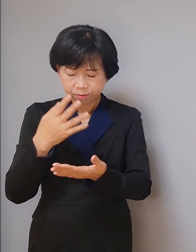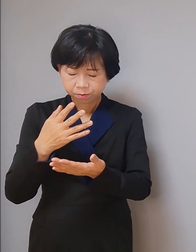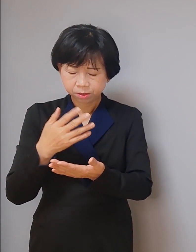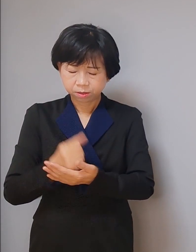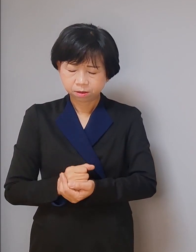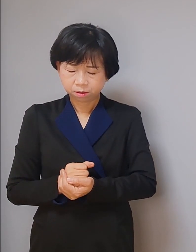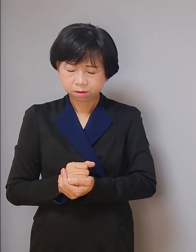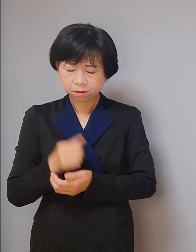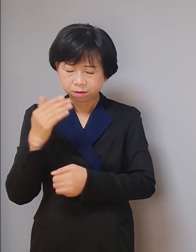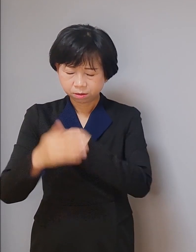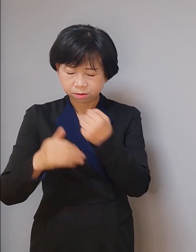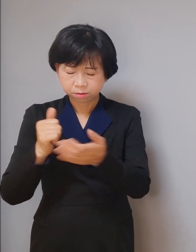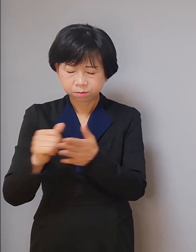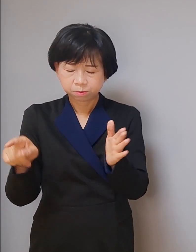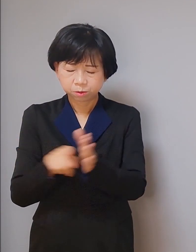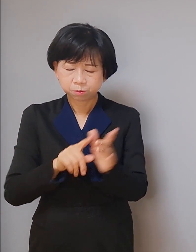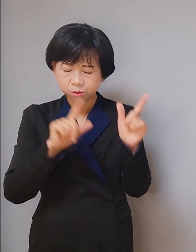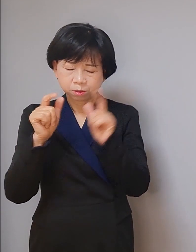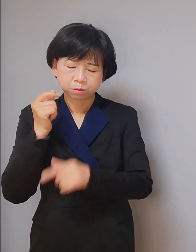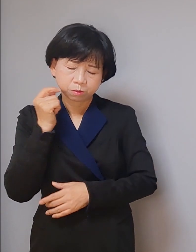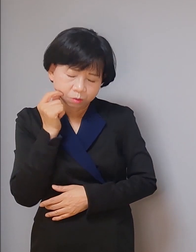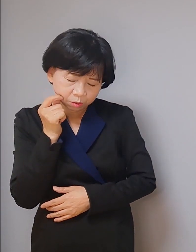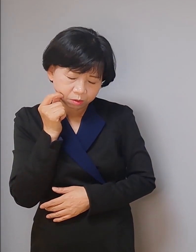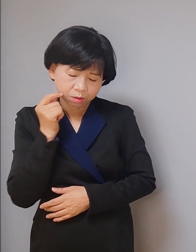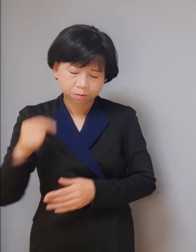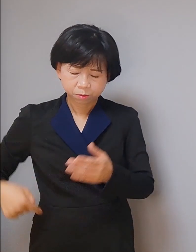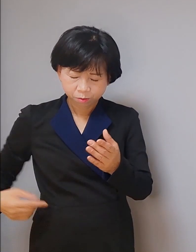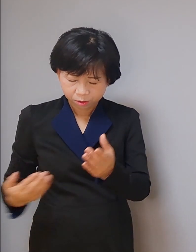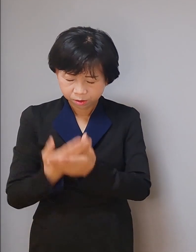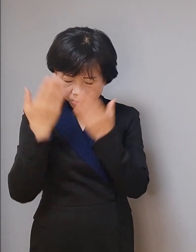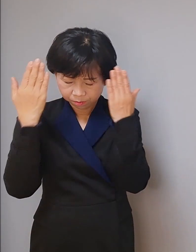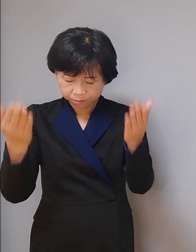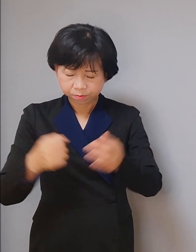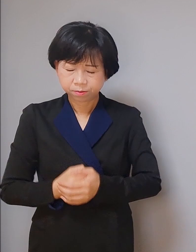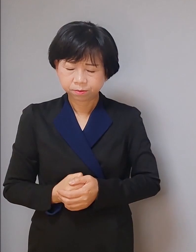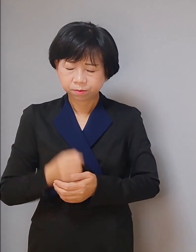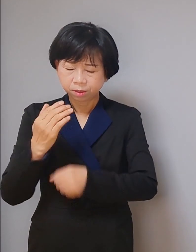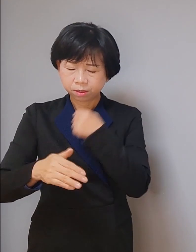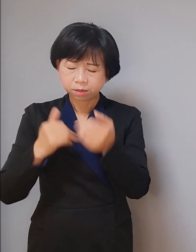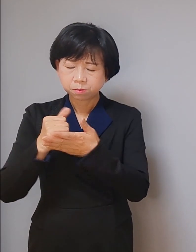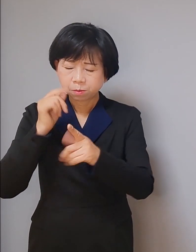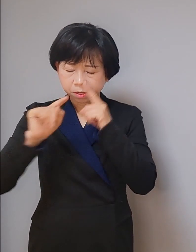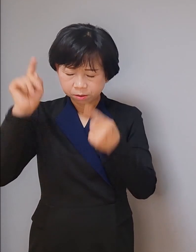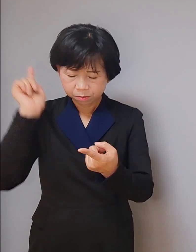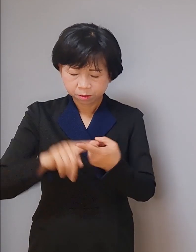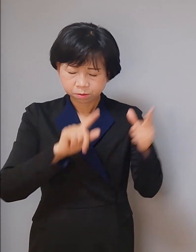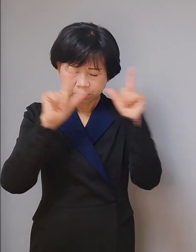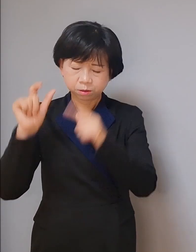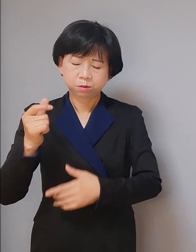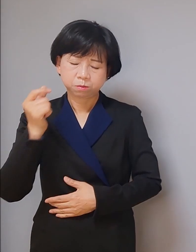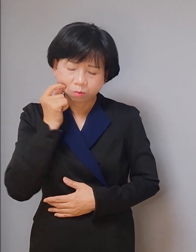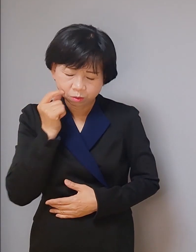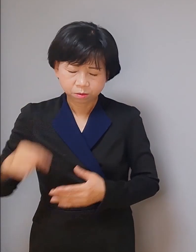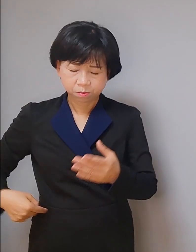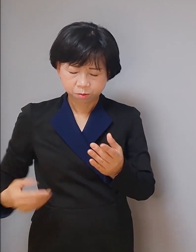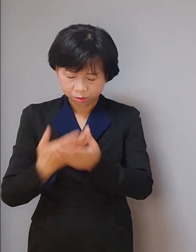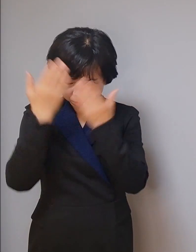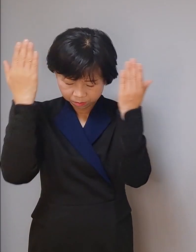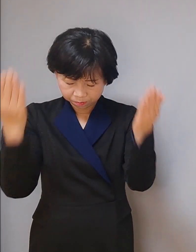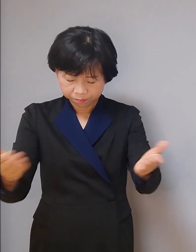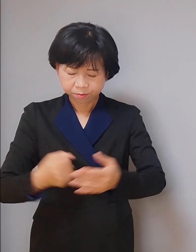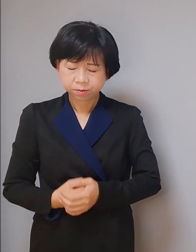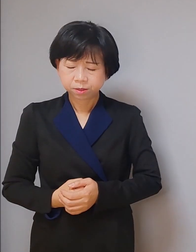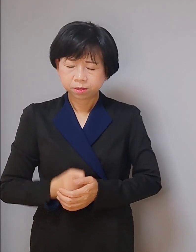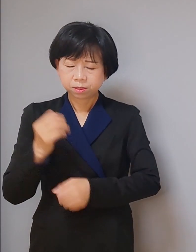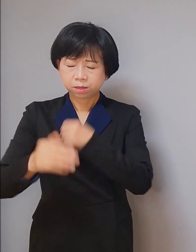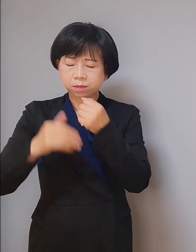아버지, 믿음으로 살지 못하였음을 참회합니다. 하나님의 말씀대로 살지 못하였음을 회개합니다.